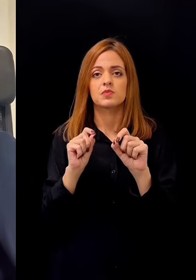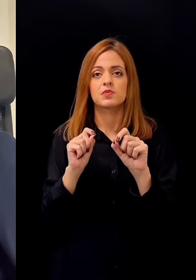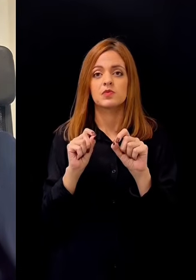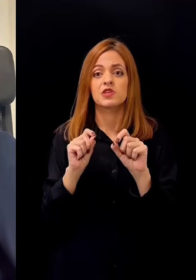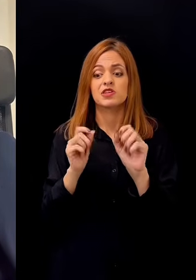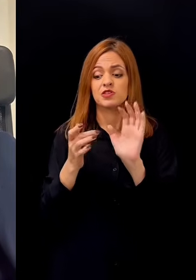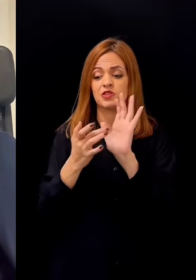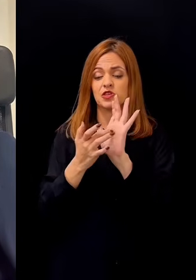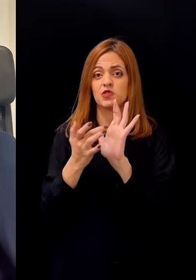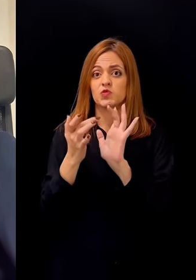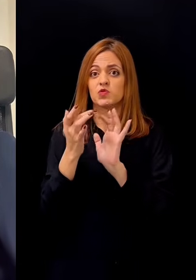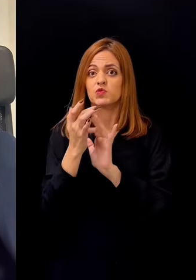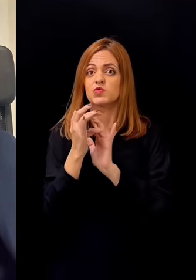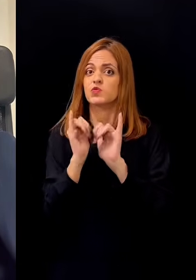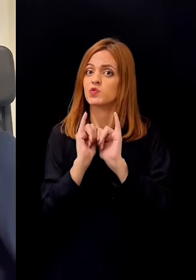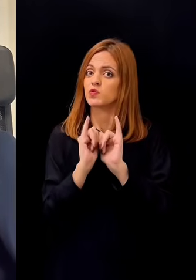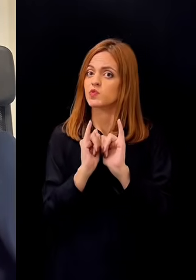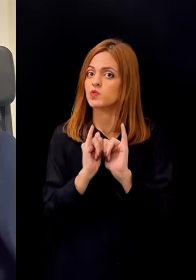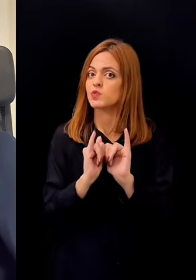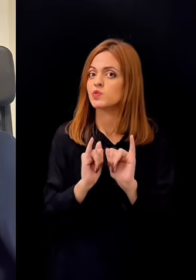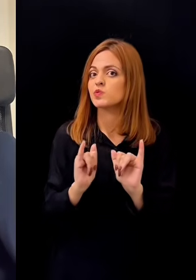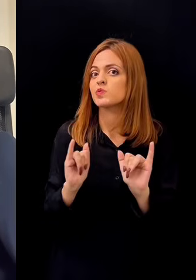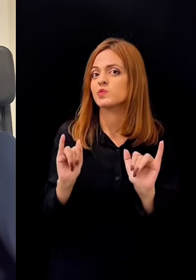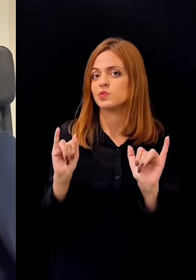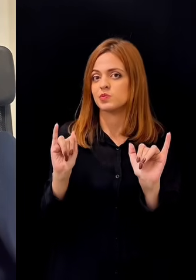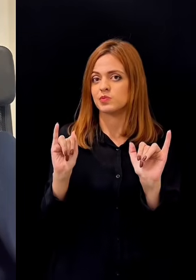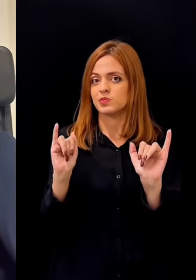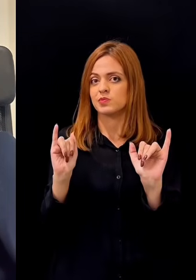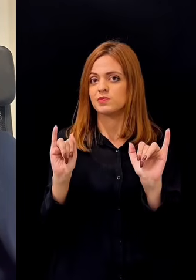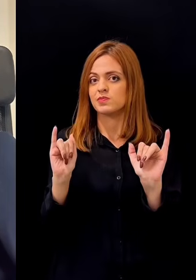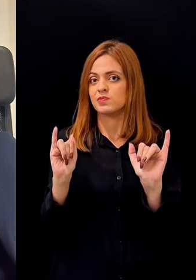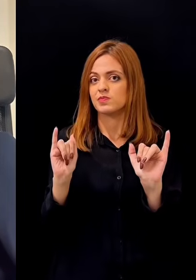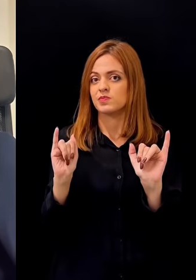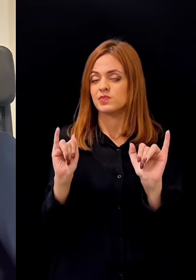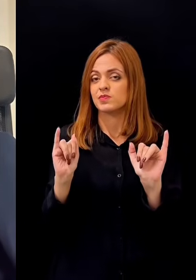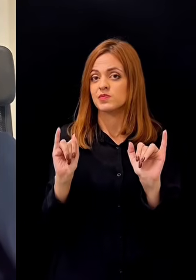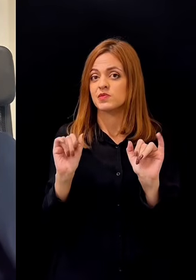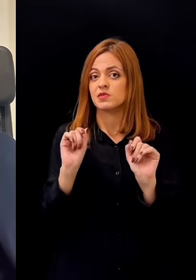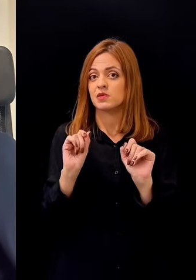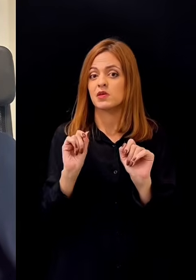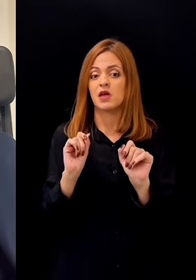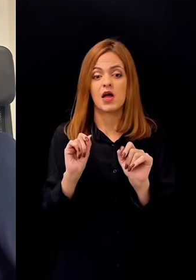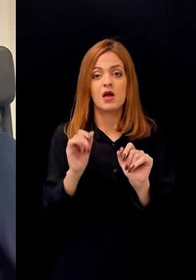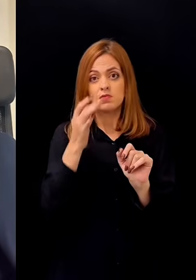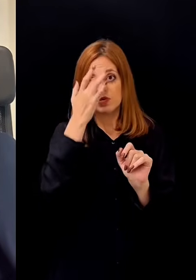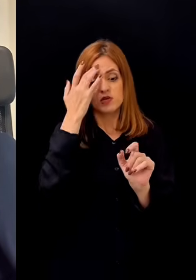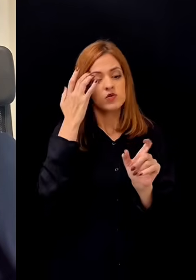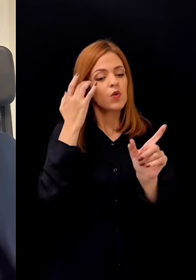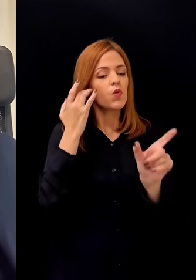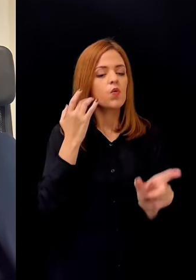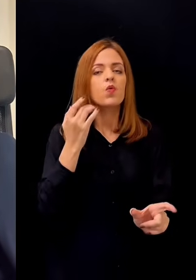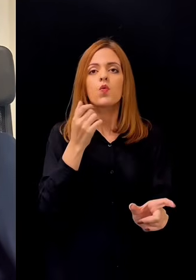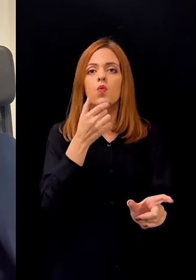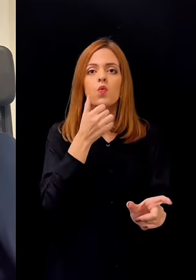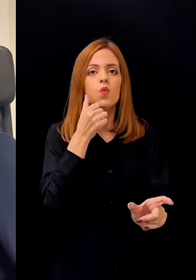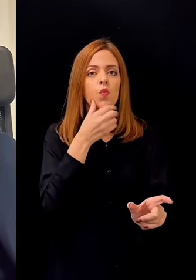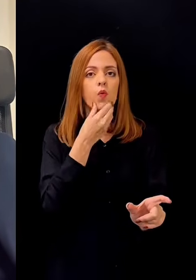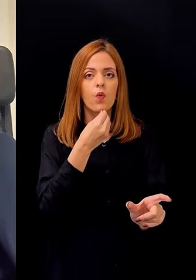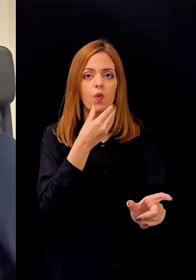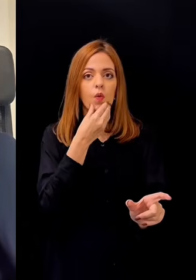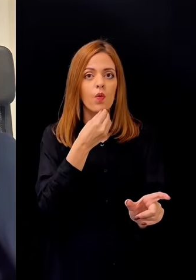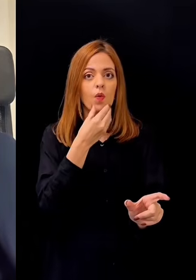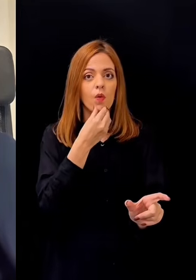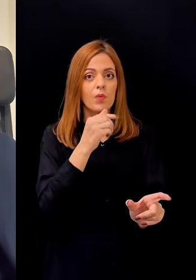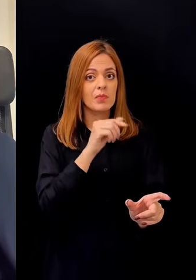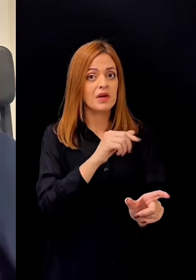de Jesus. Jesus disse para um homem religioso, um